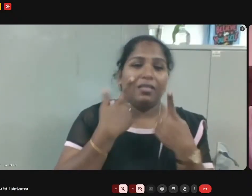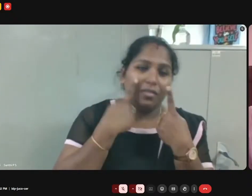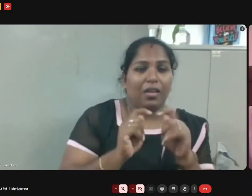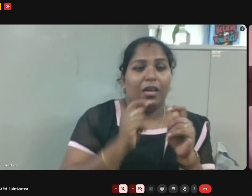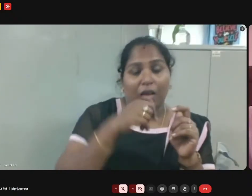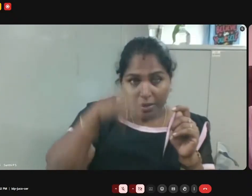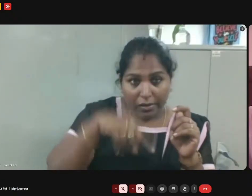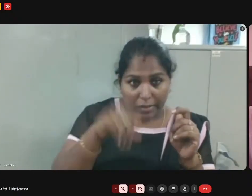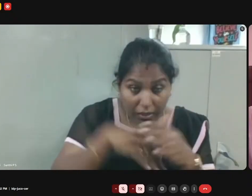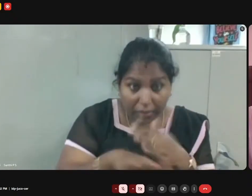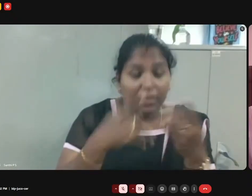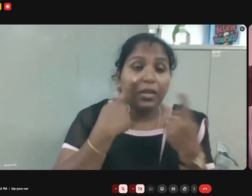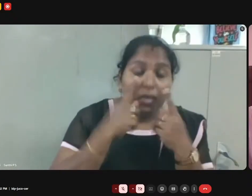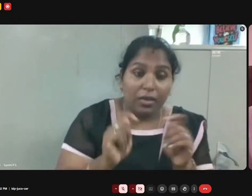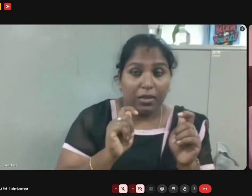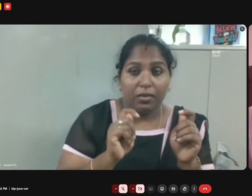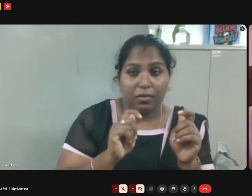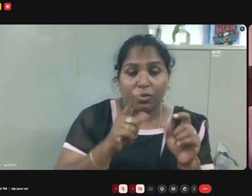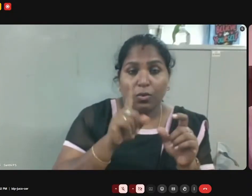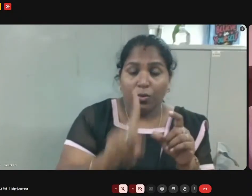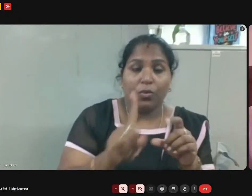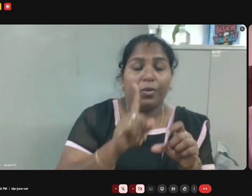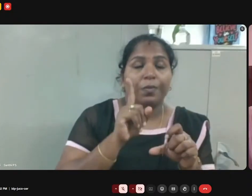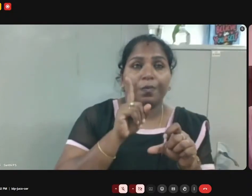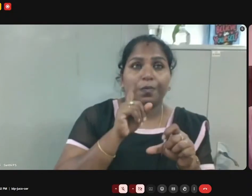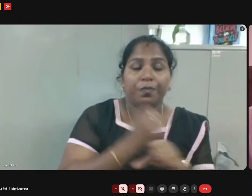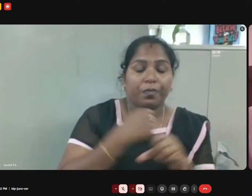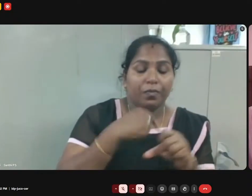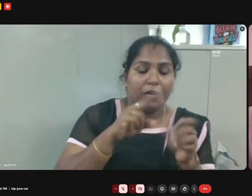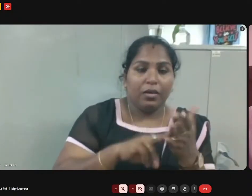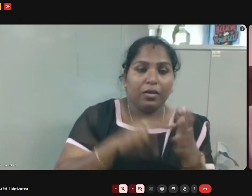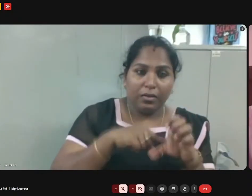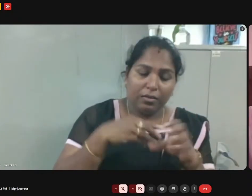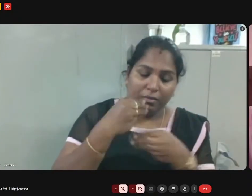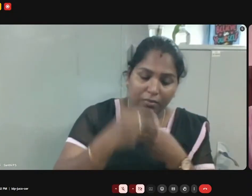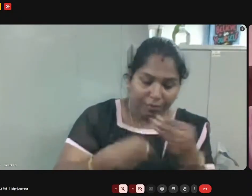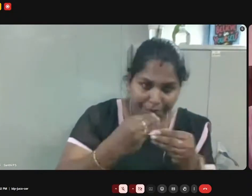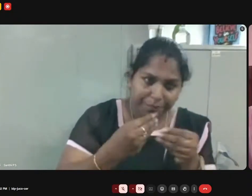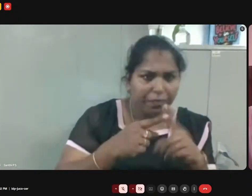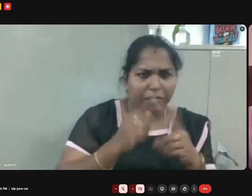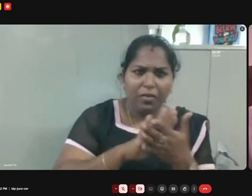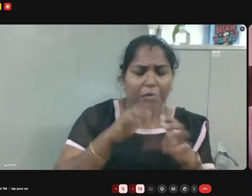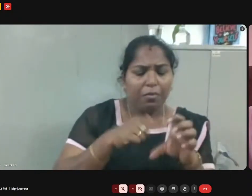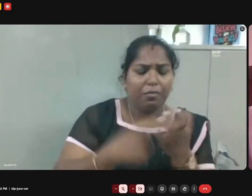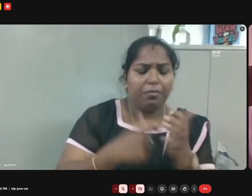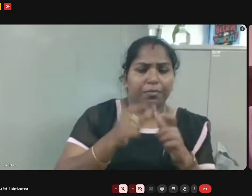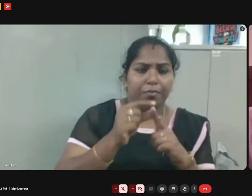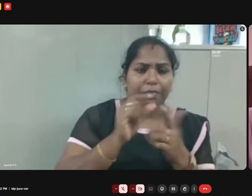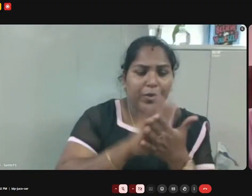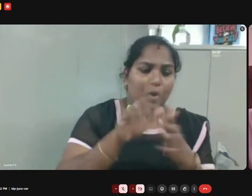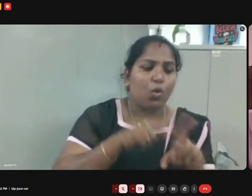ആദ്യം നമുക്ക് പ്രശ്നം വെച്ചാൽ, ഇത് ഒരു ജീൻ തെറാപ്പി ഒരു കുട്ടിക്ക് ഇഫക്റ്റീവ് ആണെങ്കിലും അടുത്ത കുട്ടിക്ക് ചിലപ്പോൾ ഇത് ഇഫക്റ്റ് കാണത്തില്ല. കാരണം